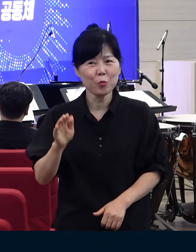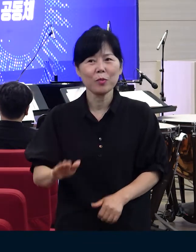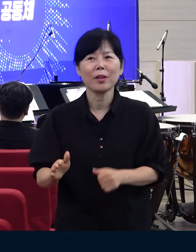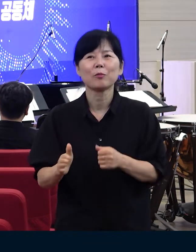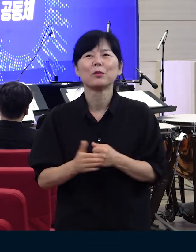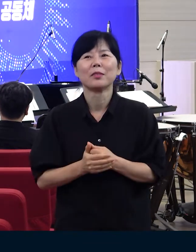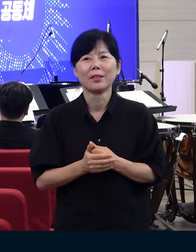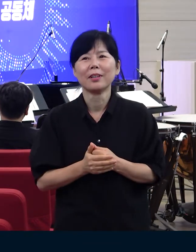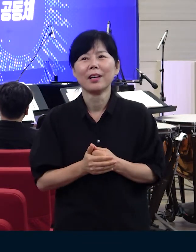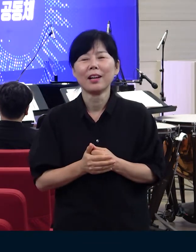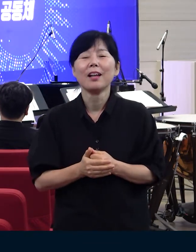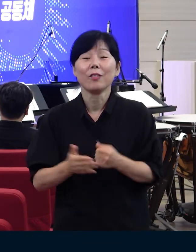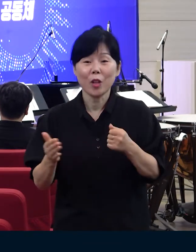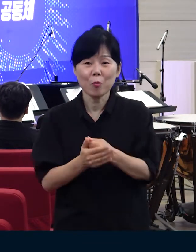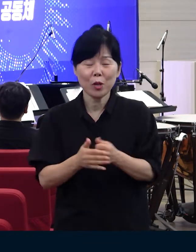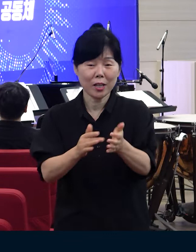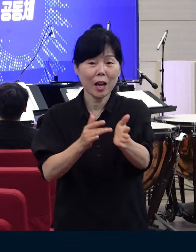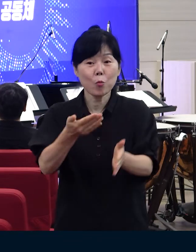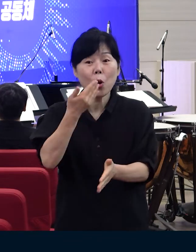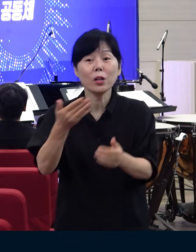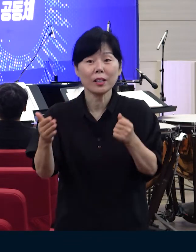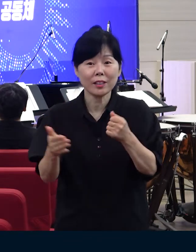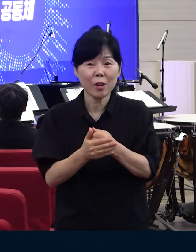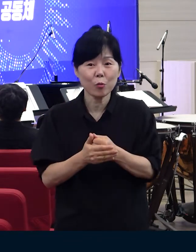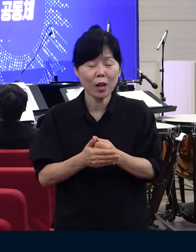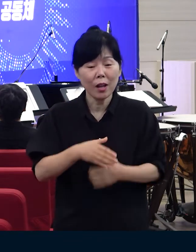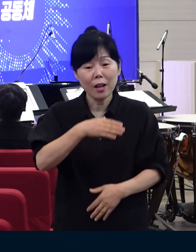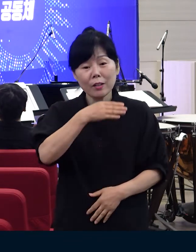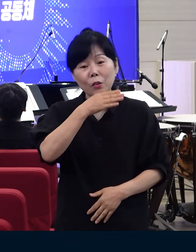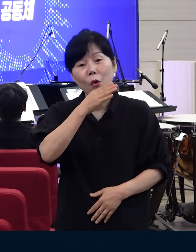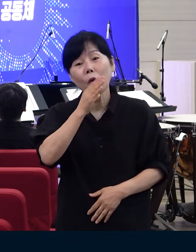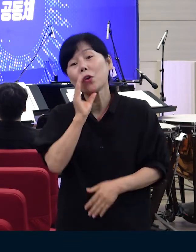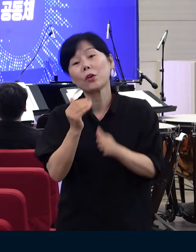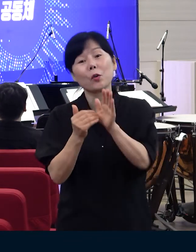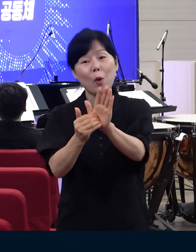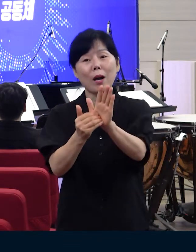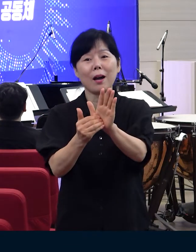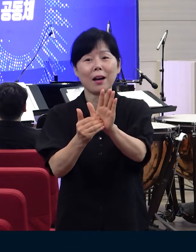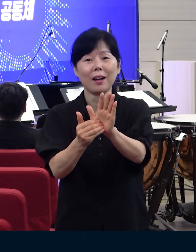부작용으로 이렇게 방부제 미모를 갖게 되었다.